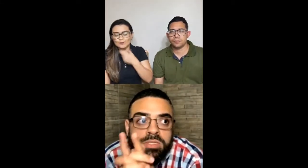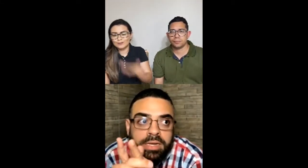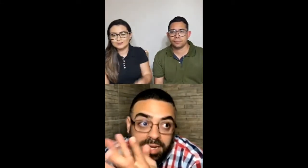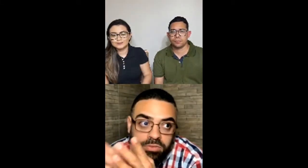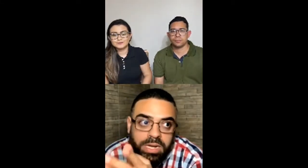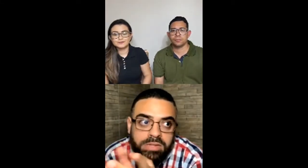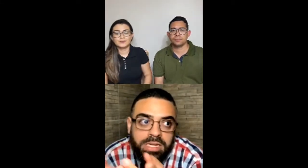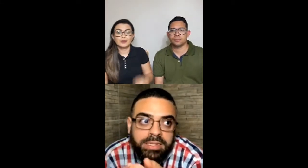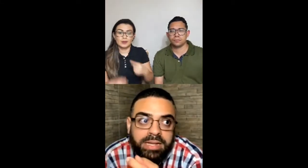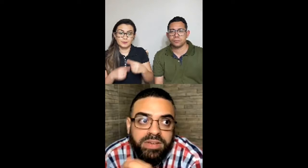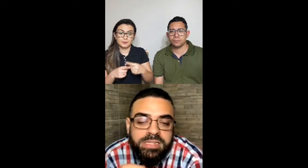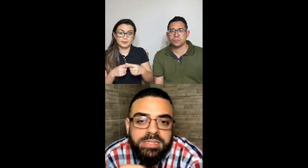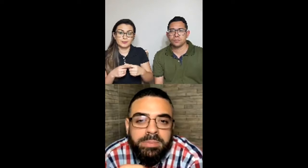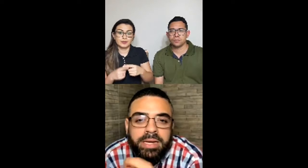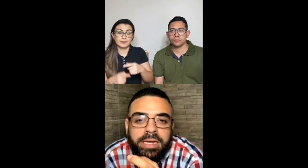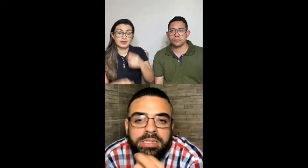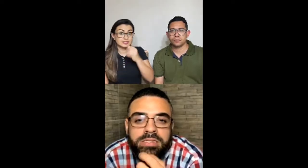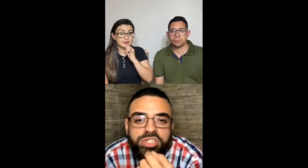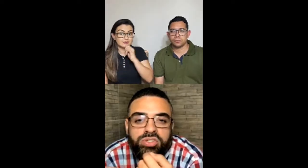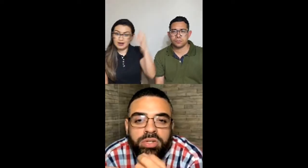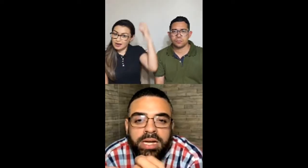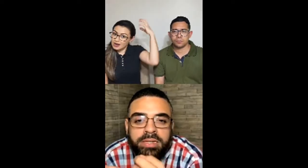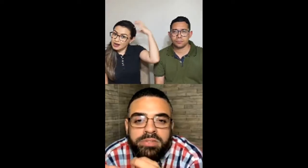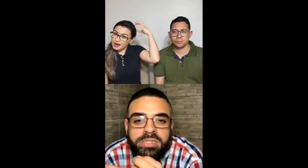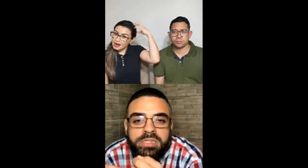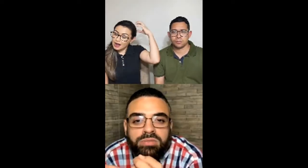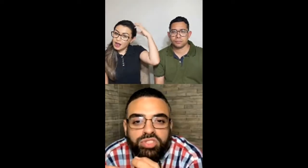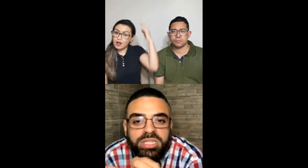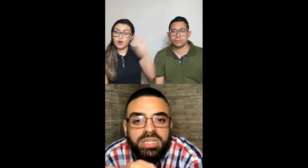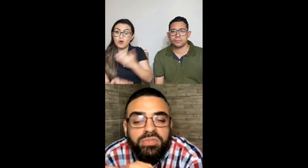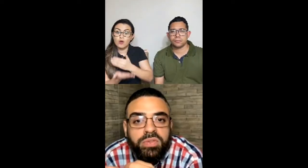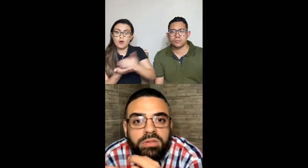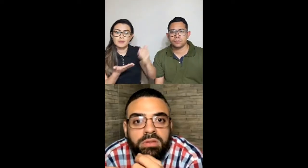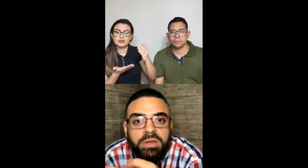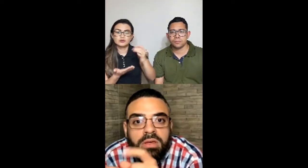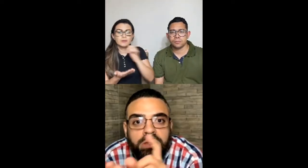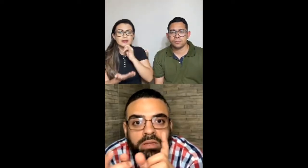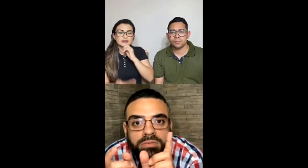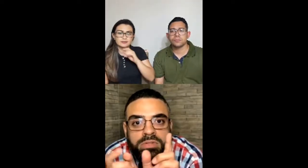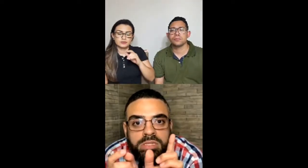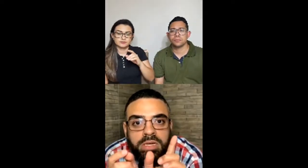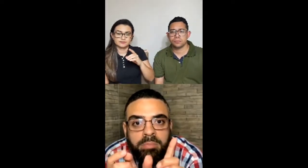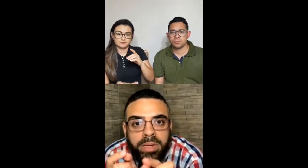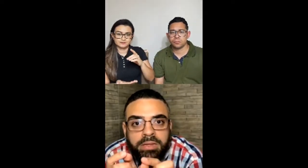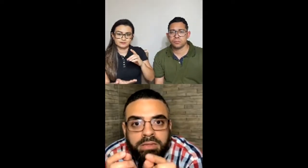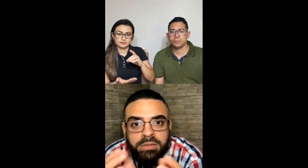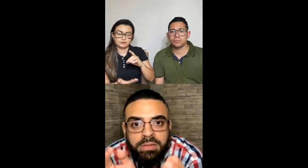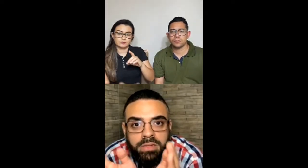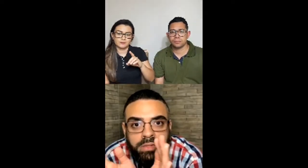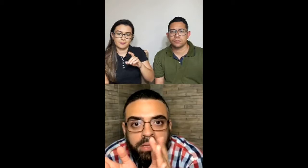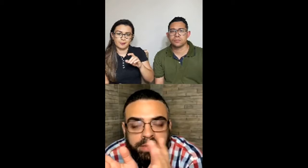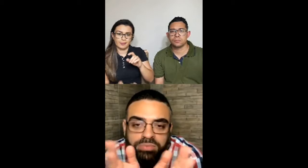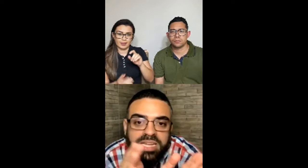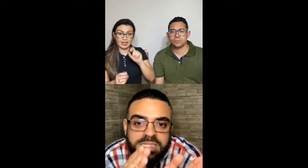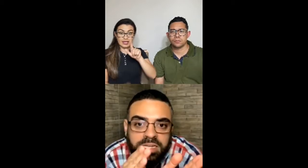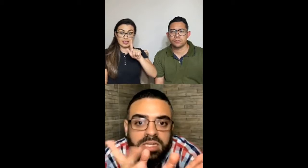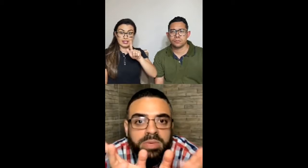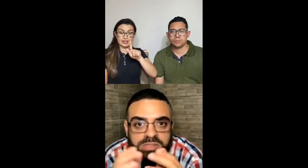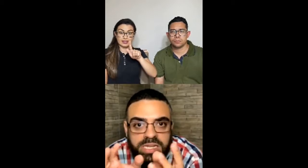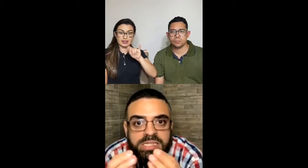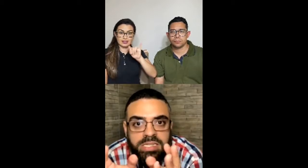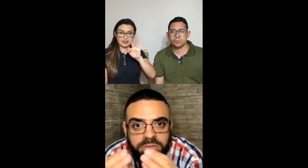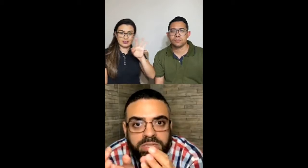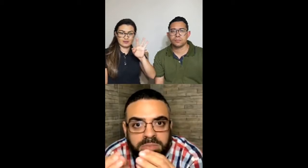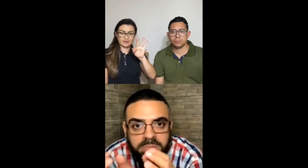Não. Não, porque ela não consegue. Lá no Laos, ela está fazendo, sabe aqueles dicionários que são de